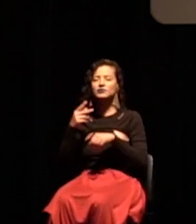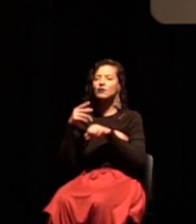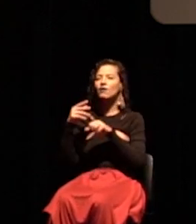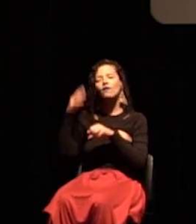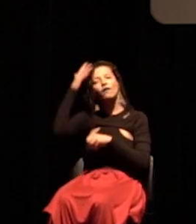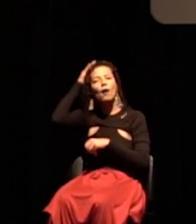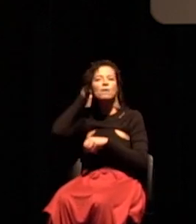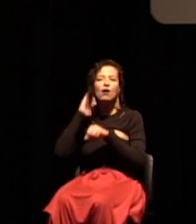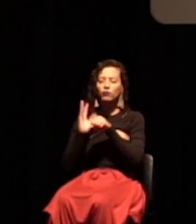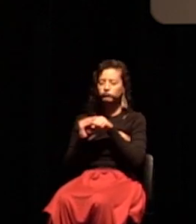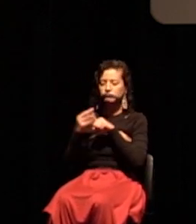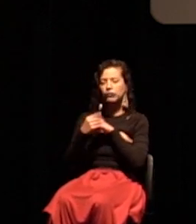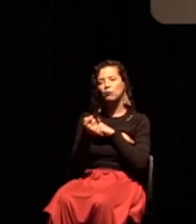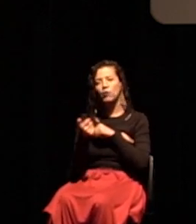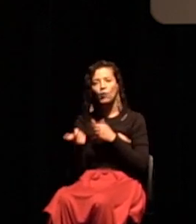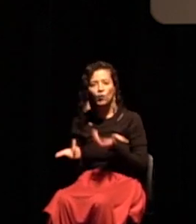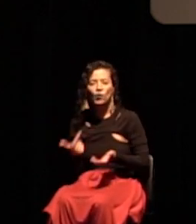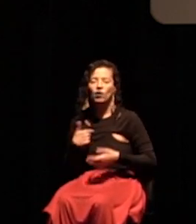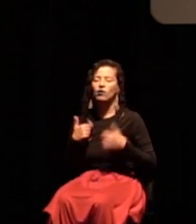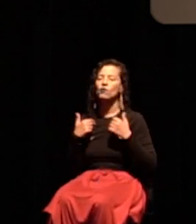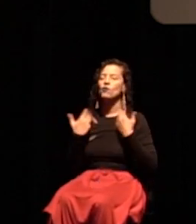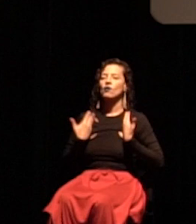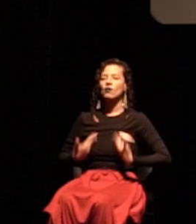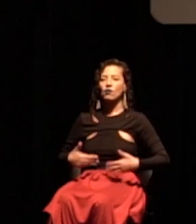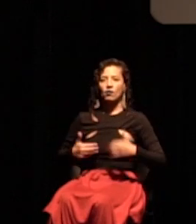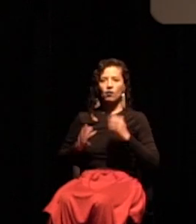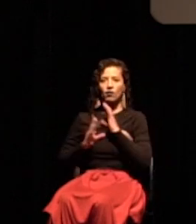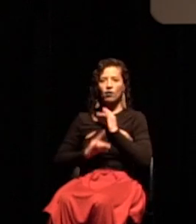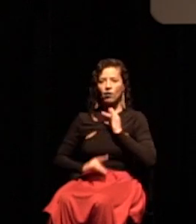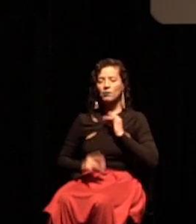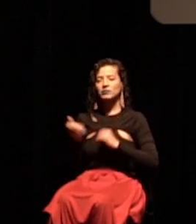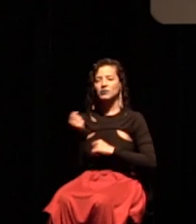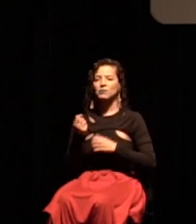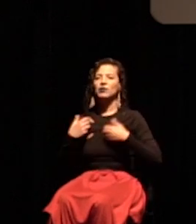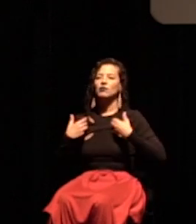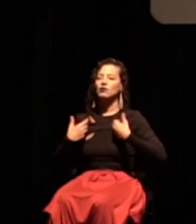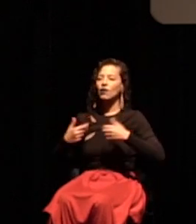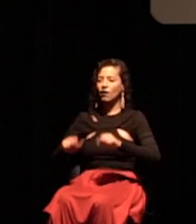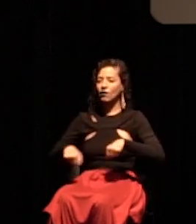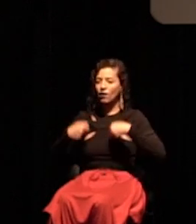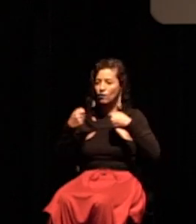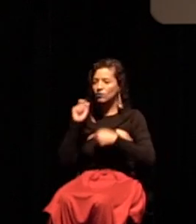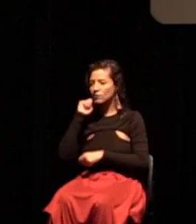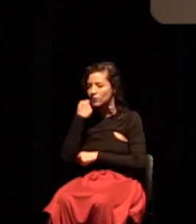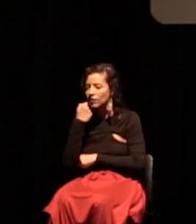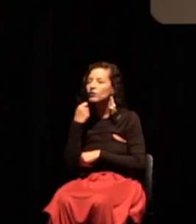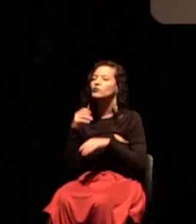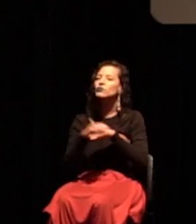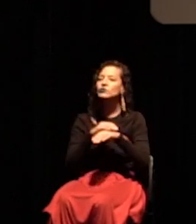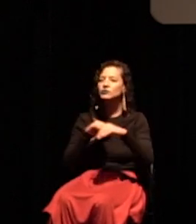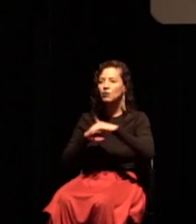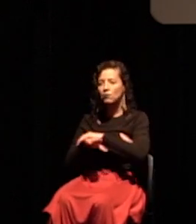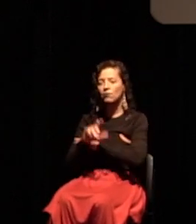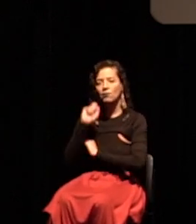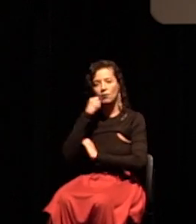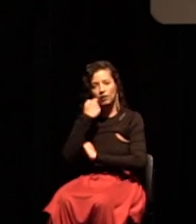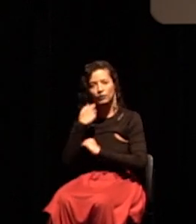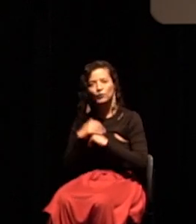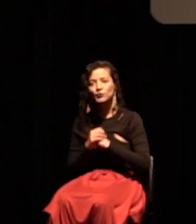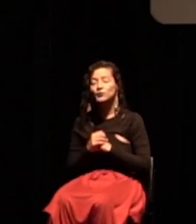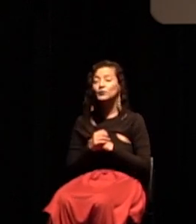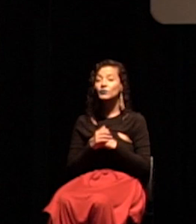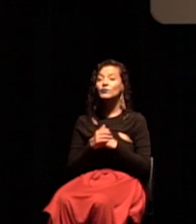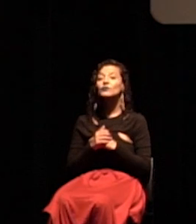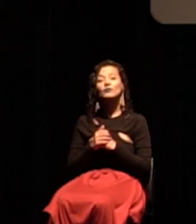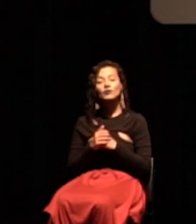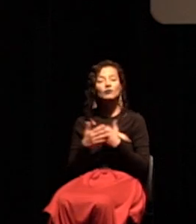com uma camisa branca, calça preta, meias e sapatos pretos. E isto